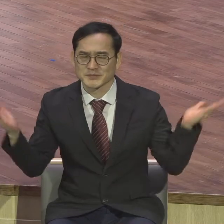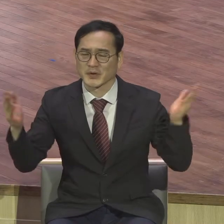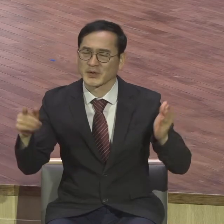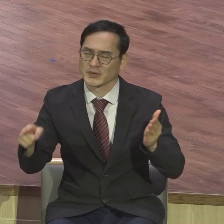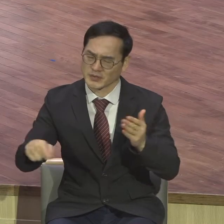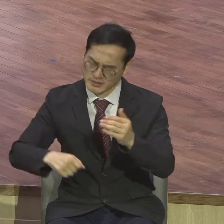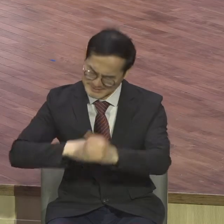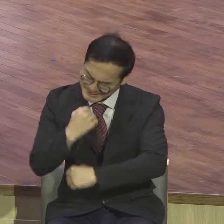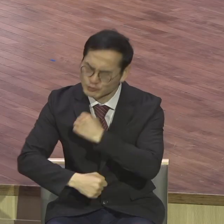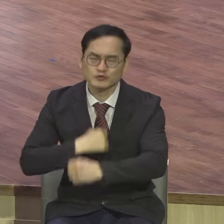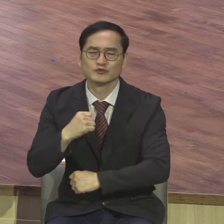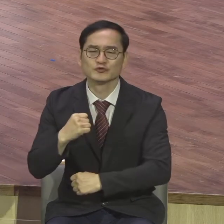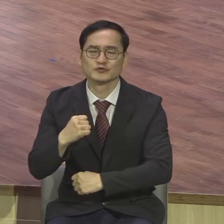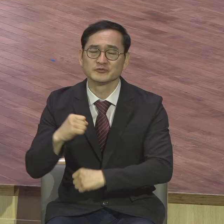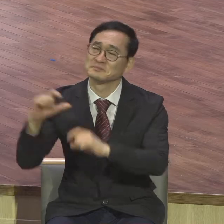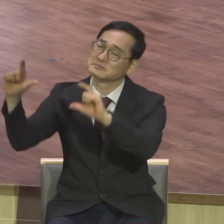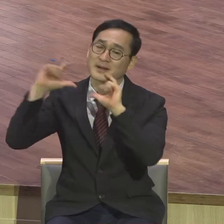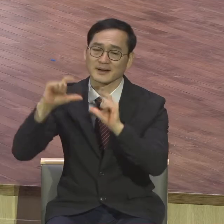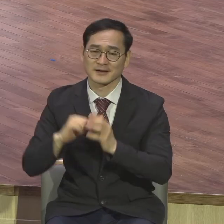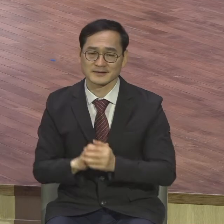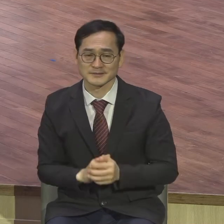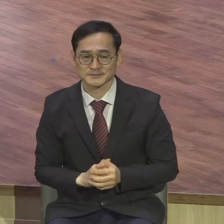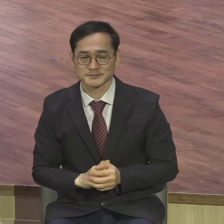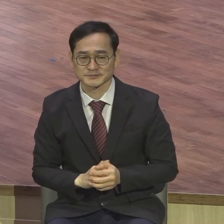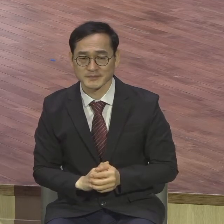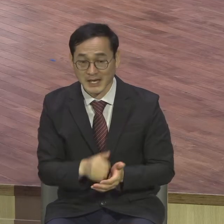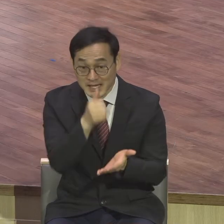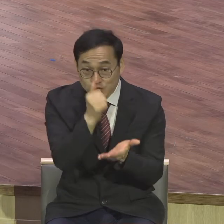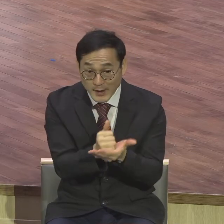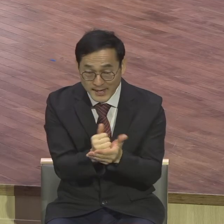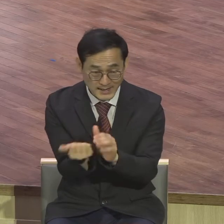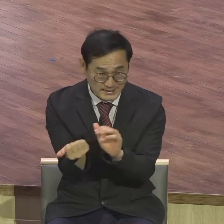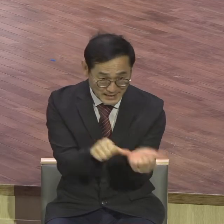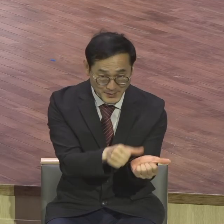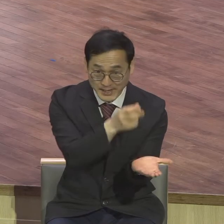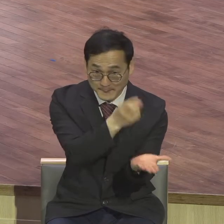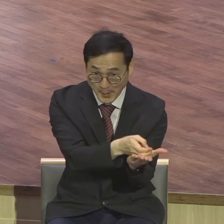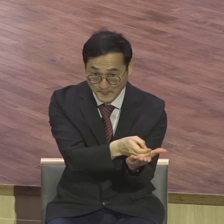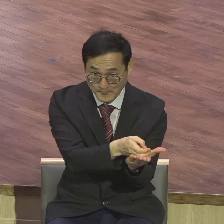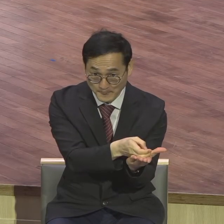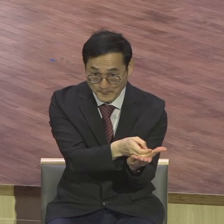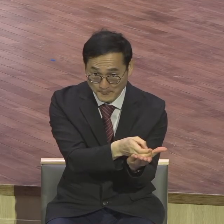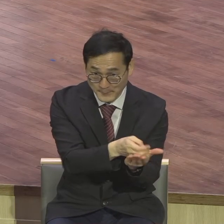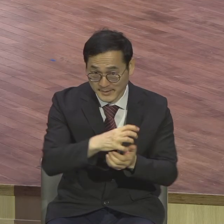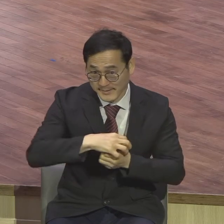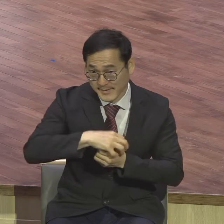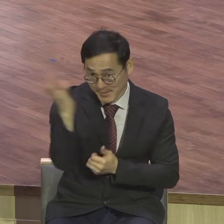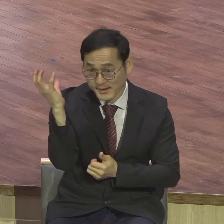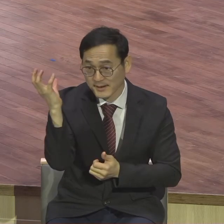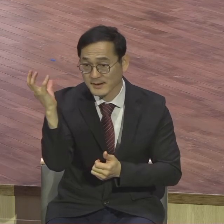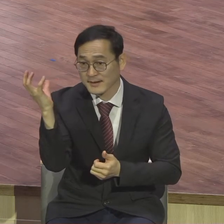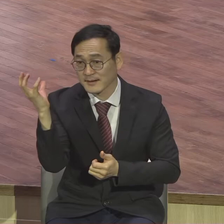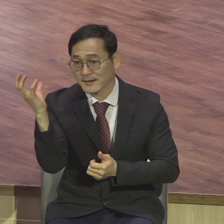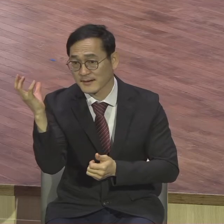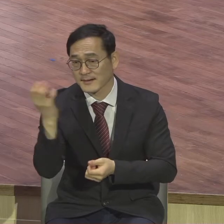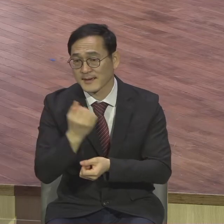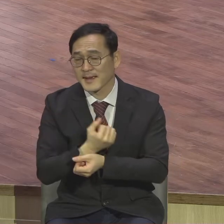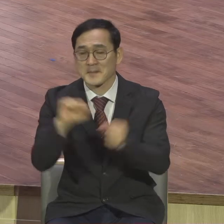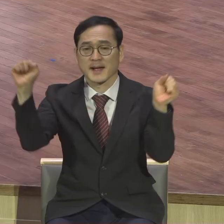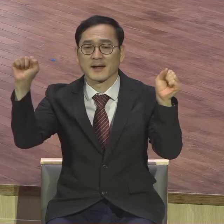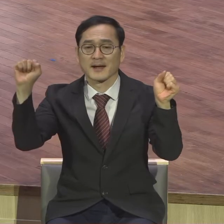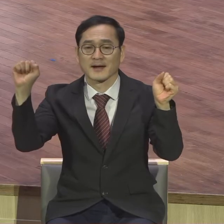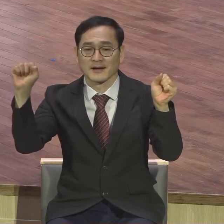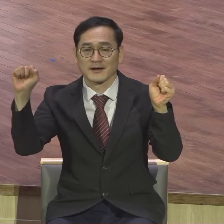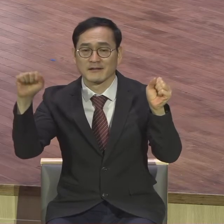해방. 아멘. 죄와 사망의 법에서 해방. 이 해방에 대한 이